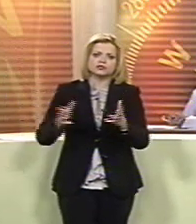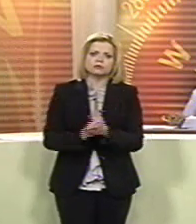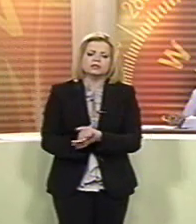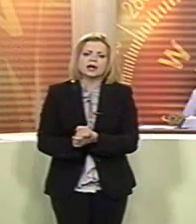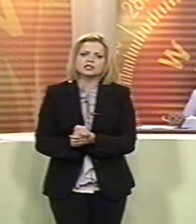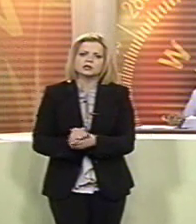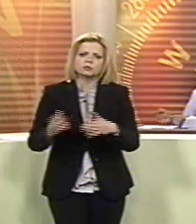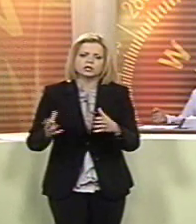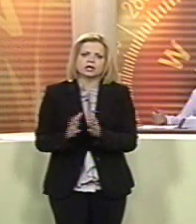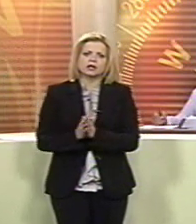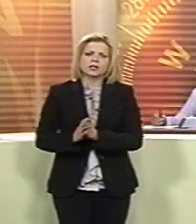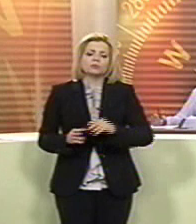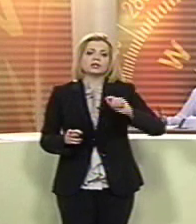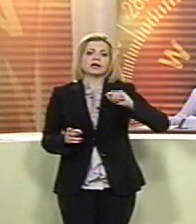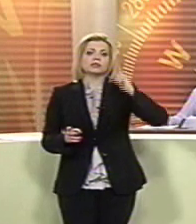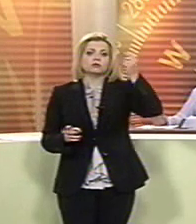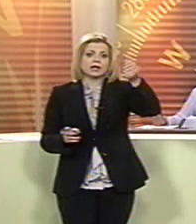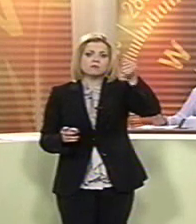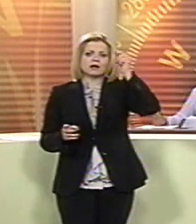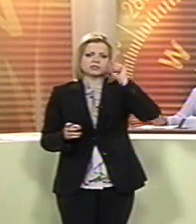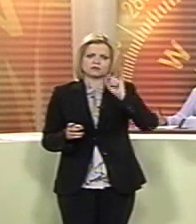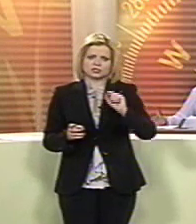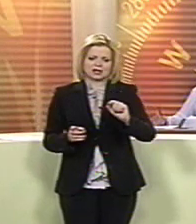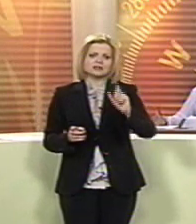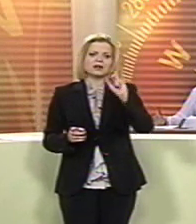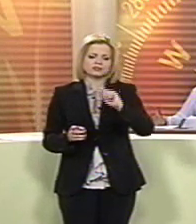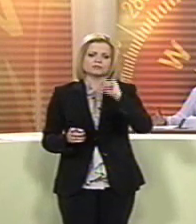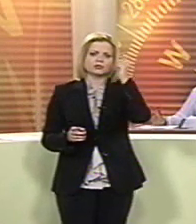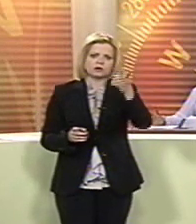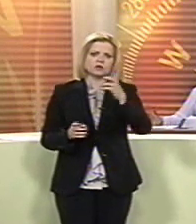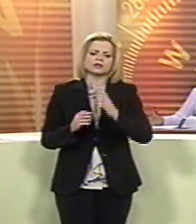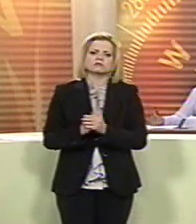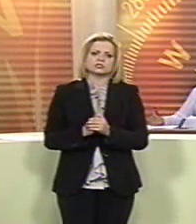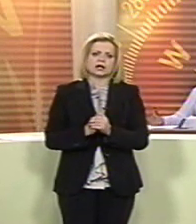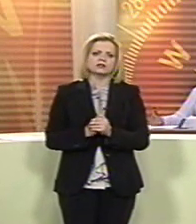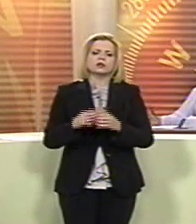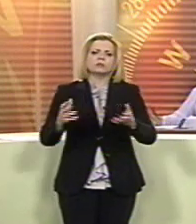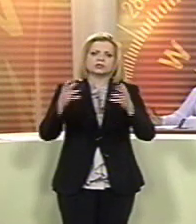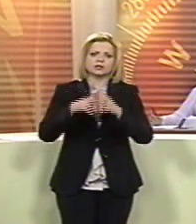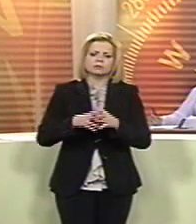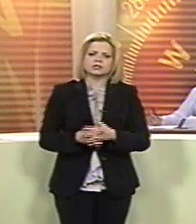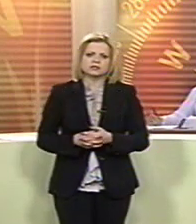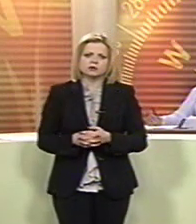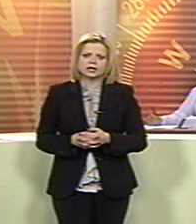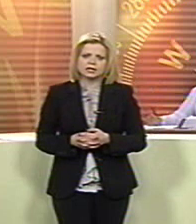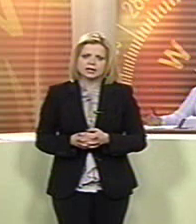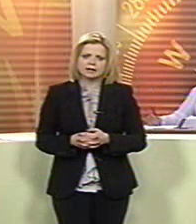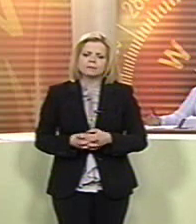de nulidade. Por quê? Porque aquilo é uma ação de Estado, a ação de divórcio é uma ação de Estado, portanto, merecedora aí, né,